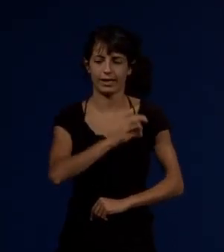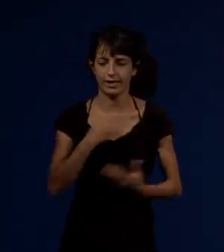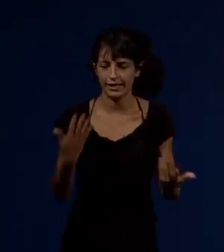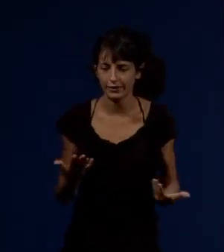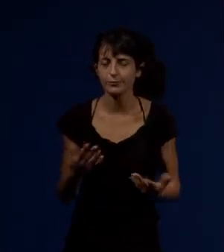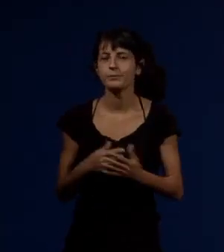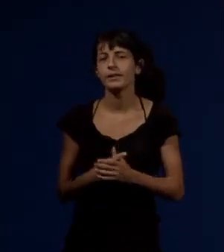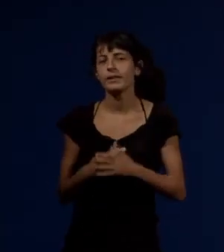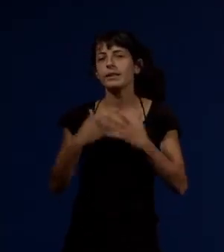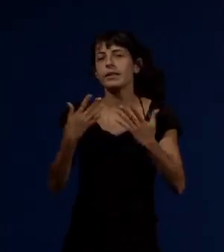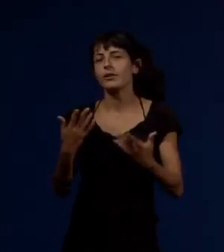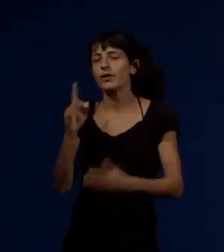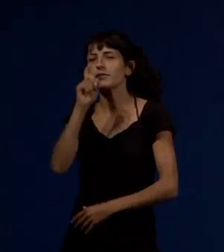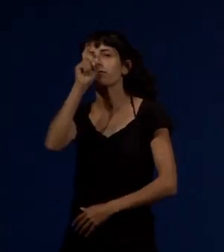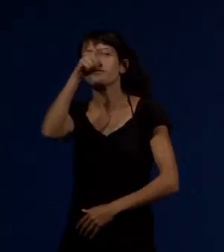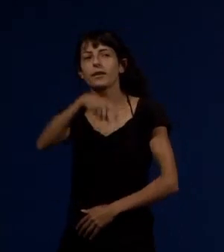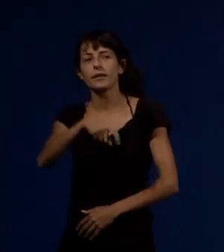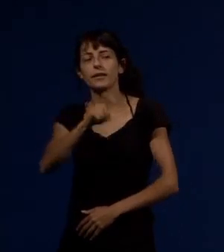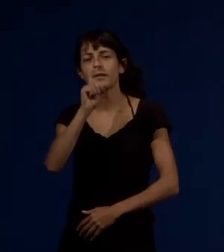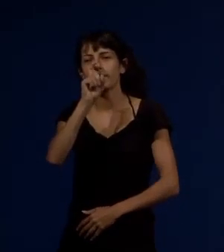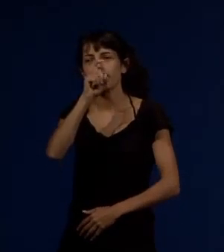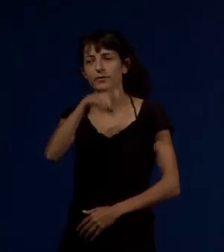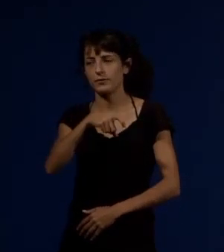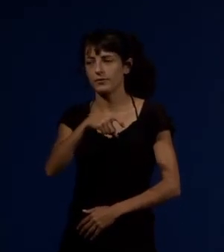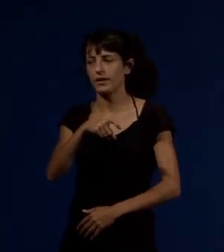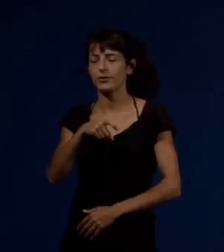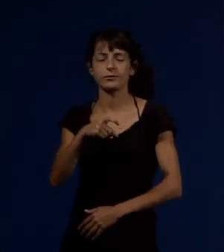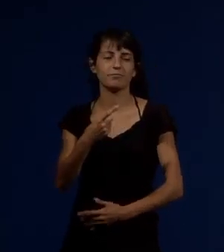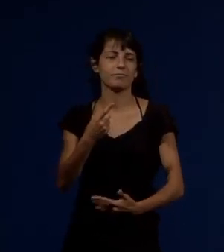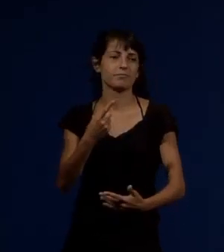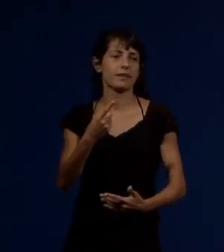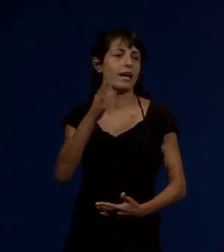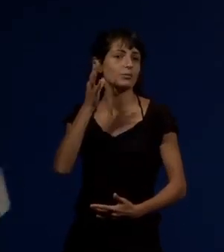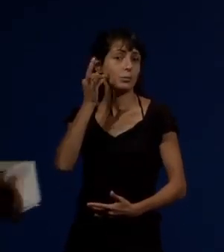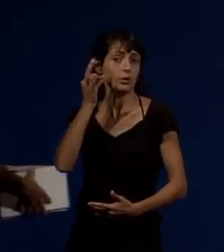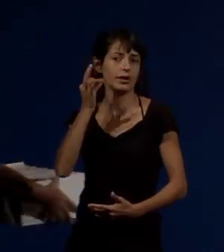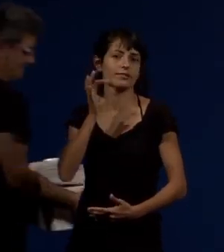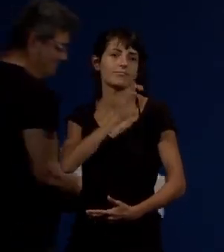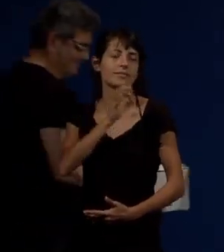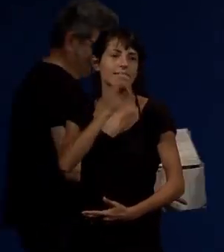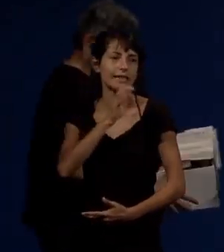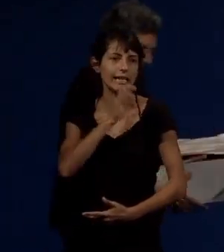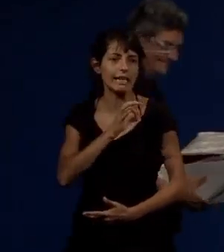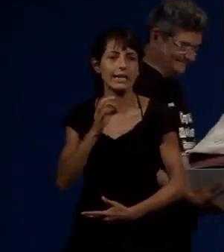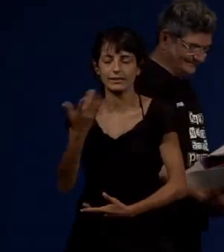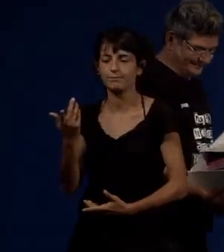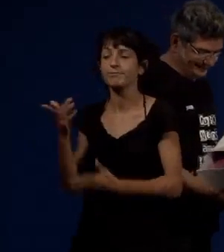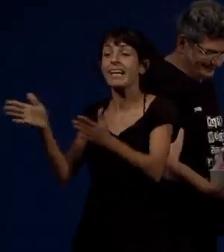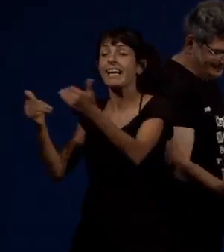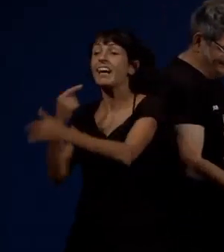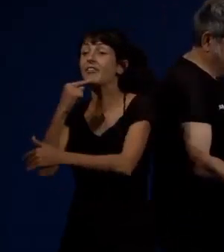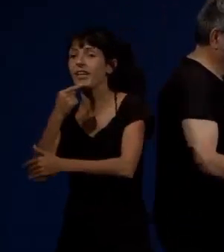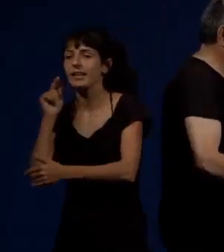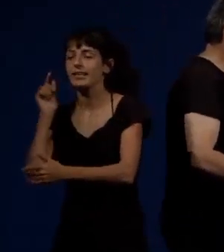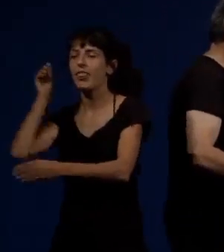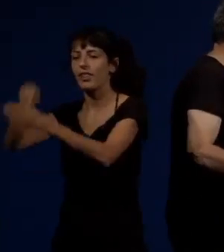idiosincrasia do insulto que Feijóo nos adica ás mulleres galegas, porque sabedes que a caixa finlandesa trae dereitos para as mulleres,